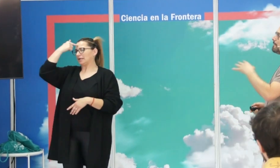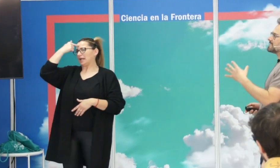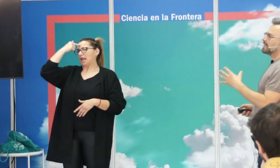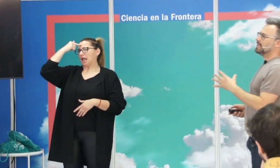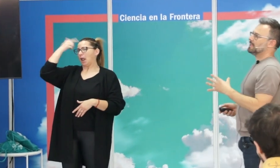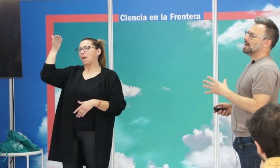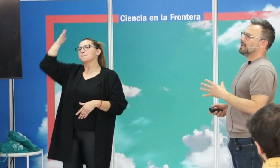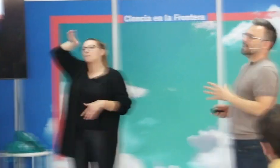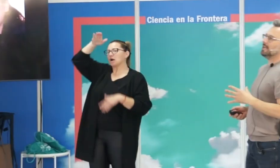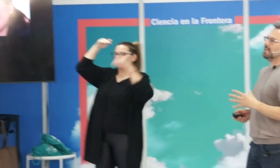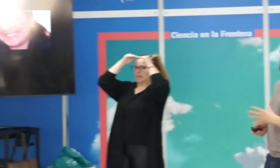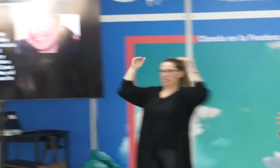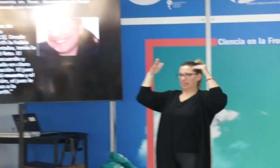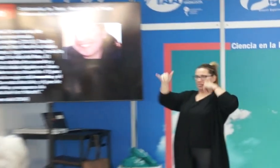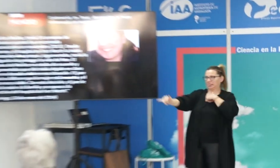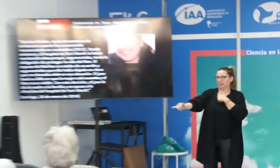¿Qué pasa? Que